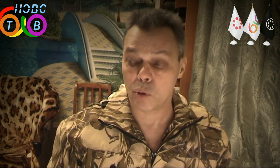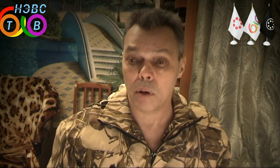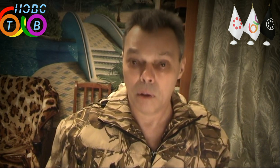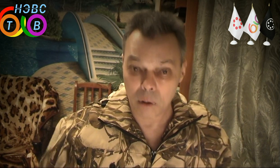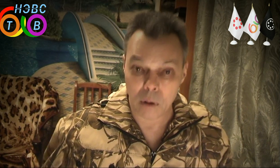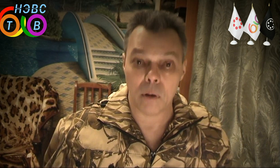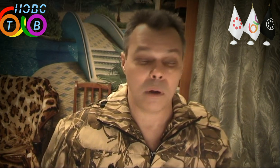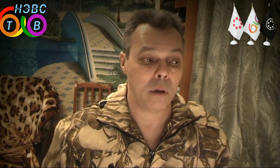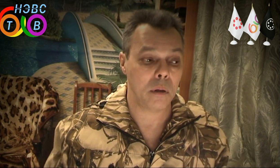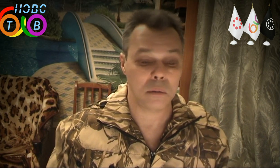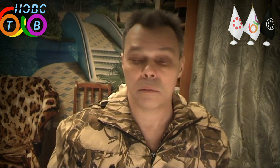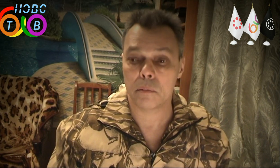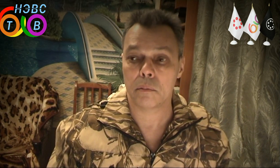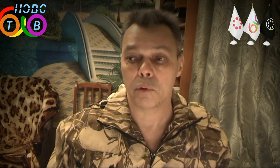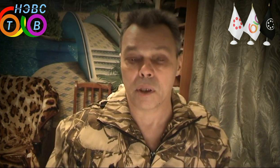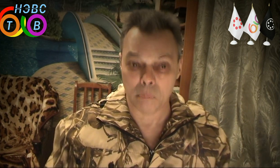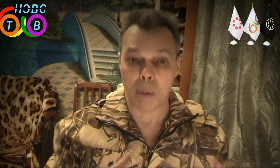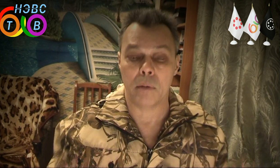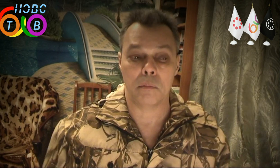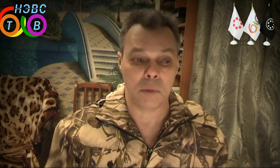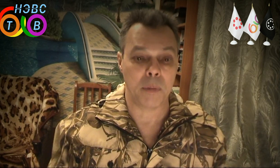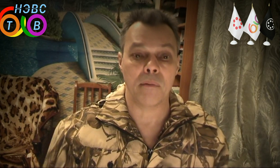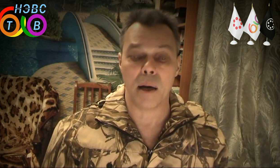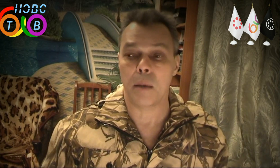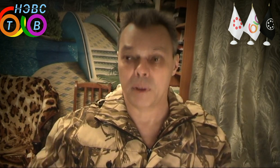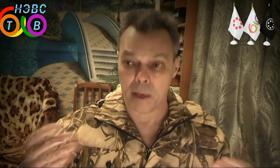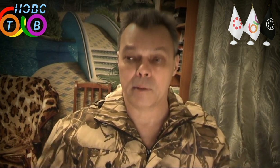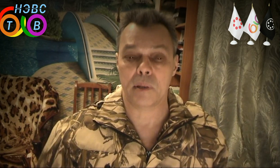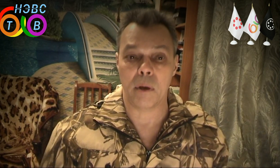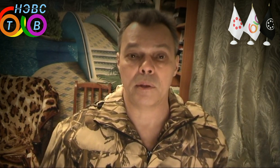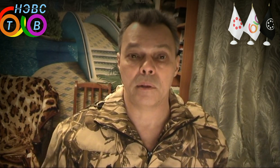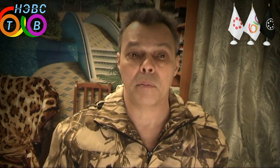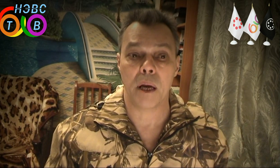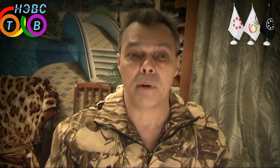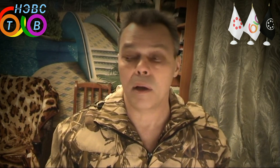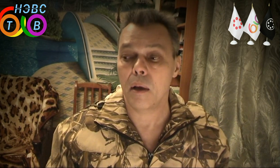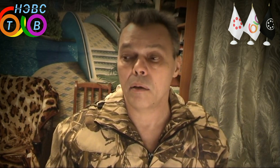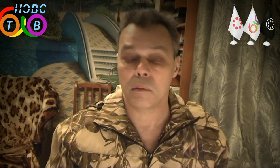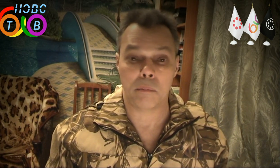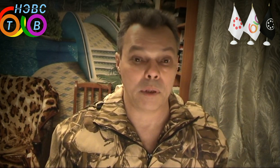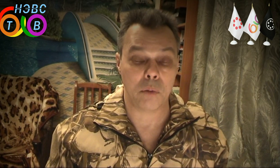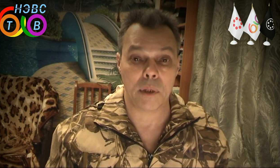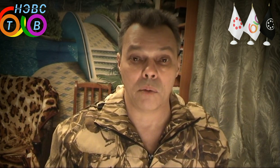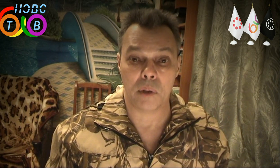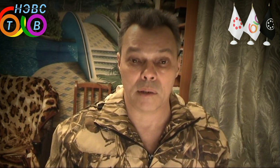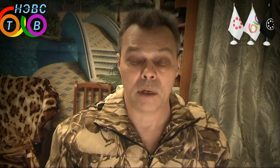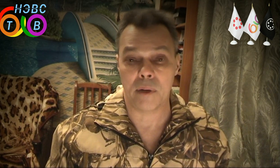что, ну, скажем, мама не права, она пытается себя вести неправильно, происходит какой-то разрыв,